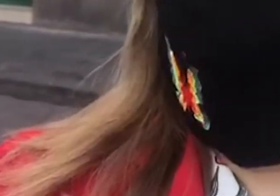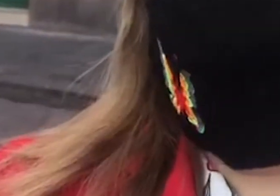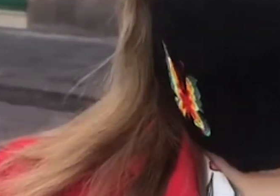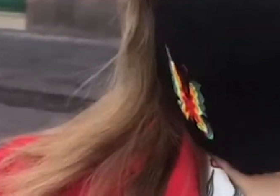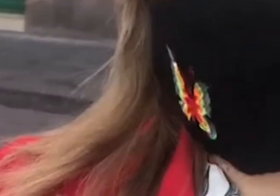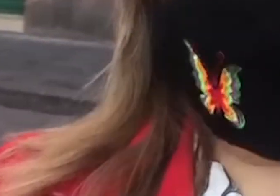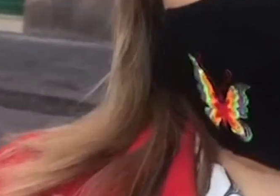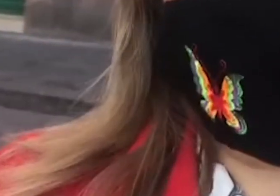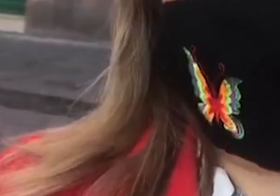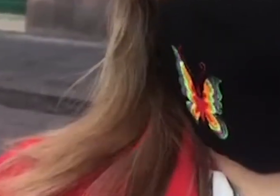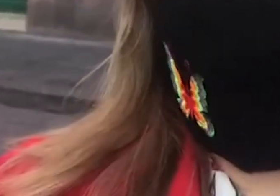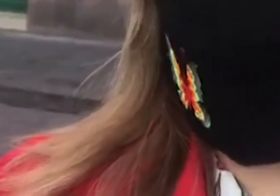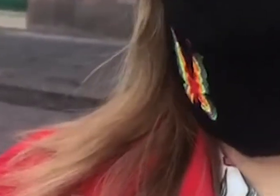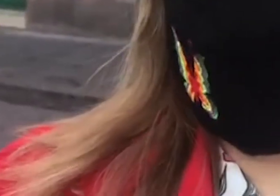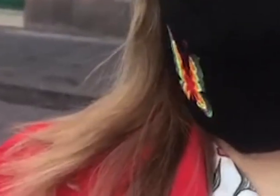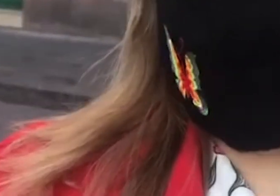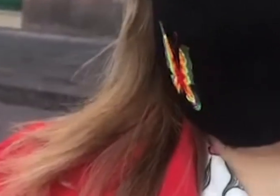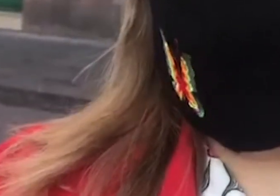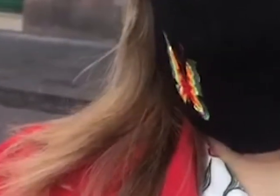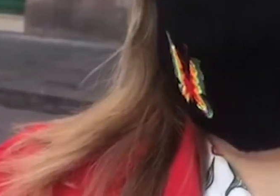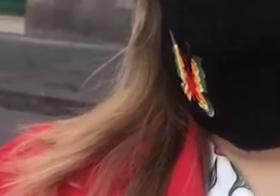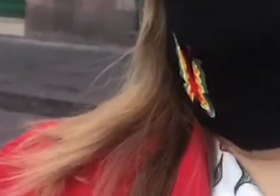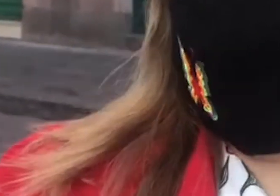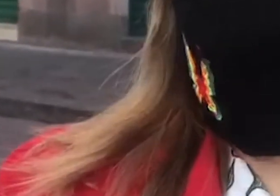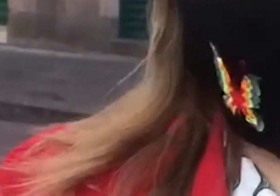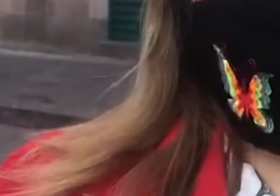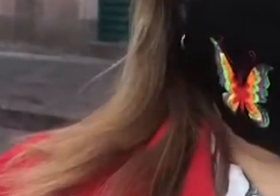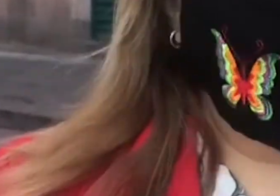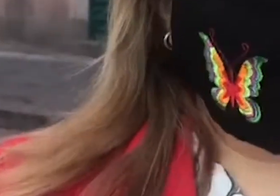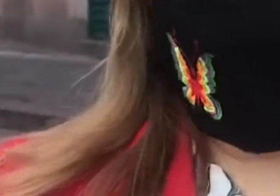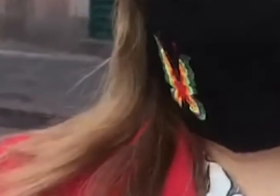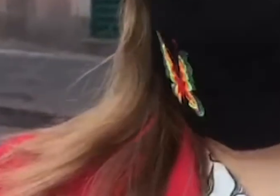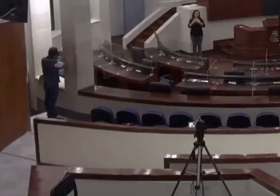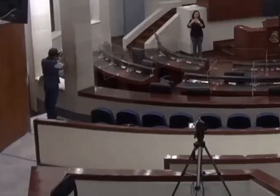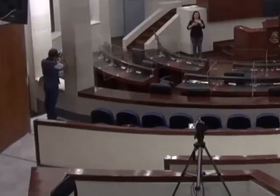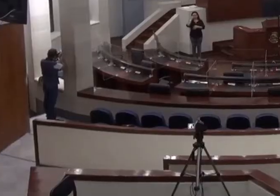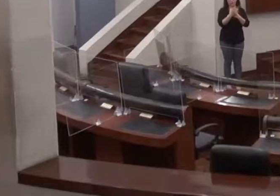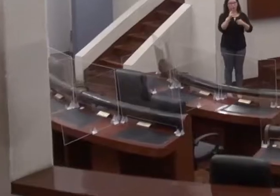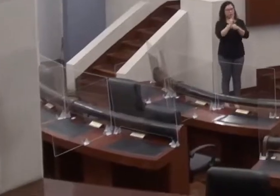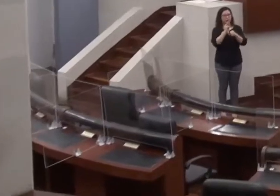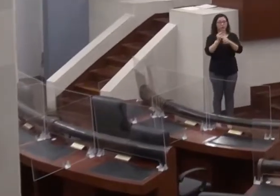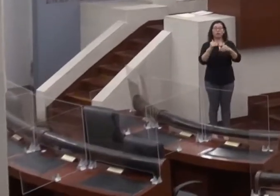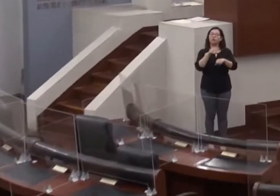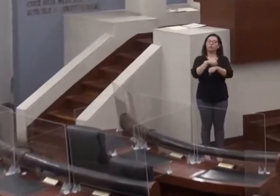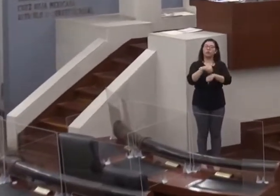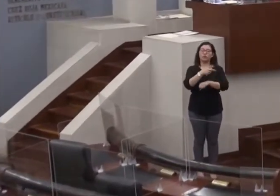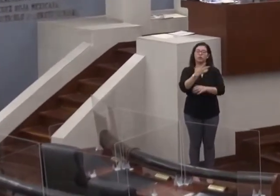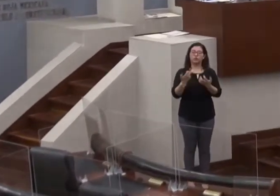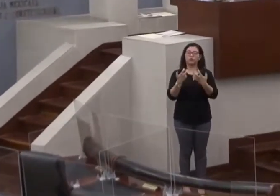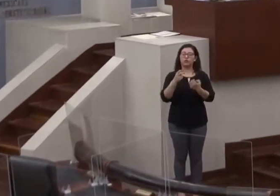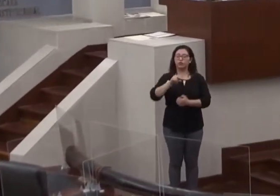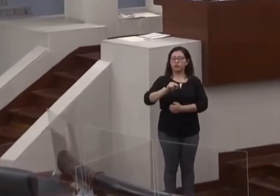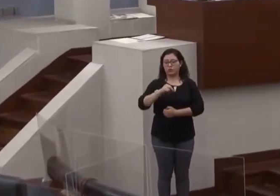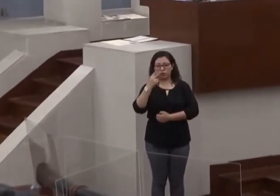diputada Angélica Mendoza Camacho, presidenta de la Comisión de Salud, informó lo anterior y dijo que en la sesión de trabajo del próximo